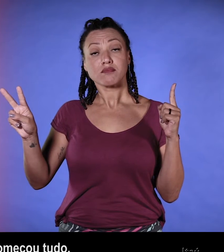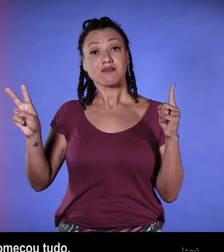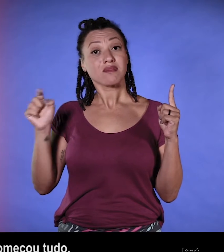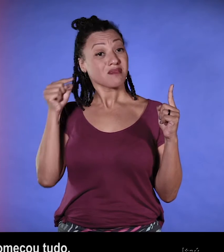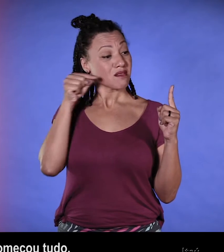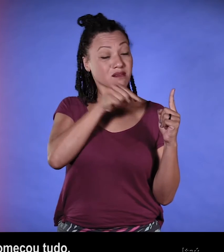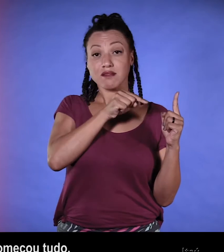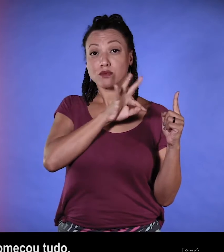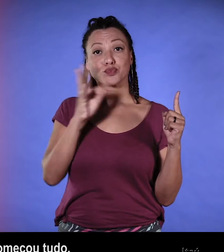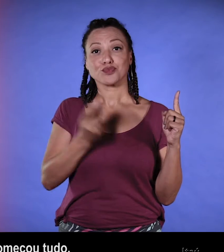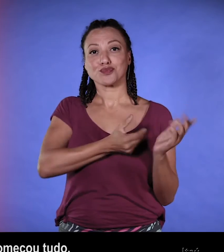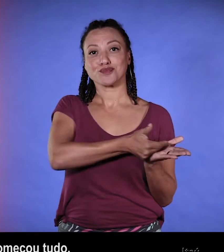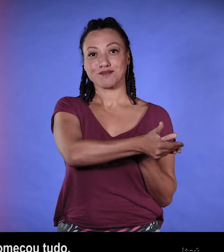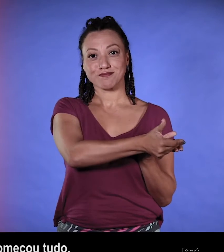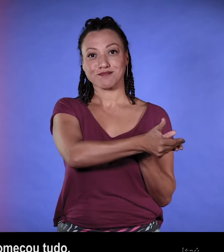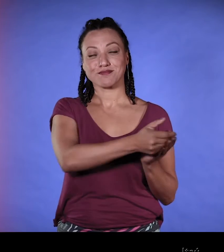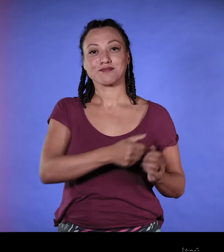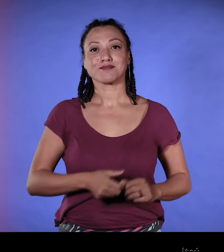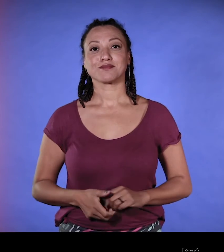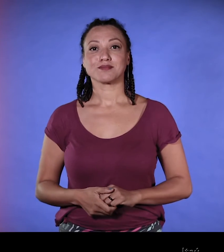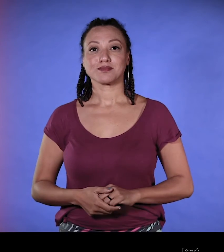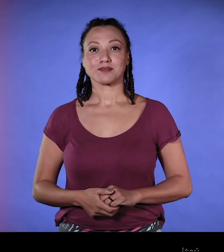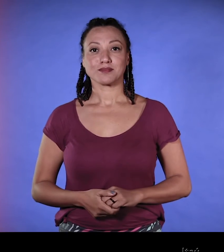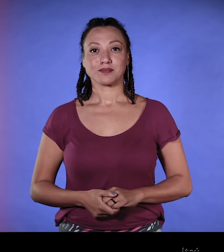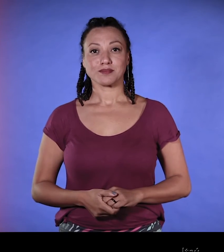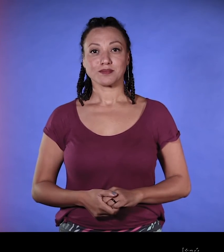ali que começou tudo, né?